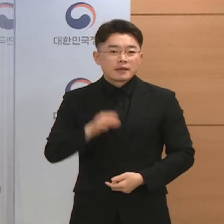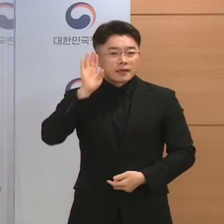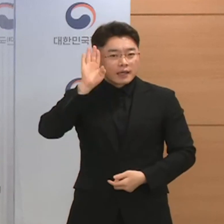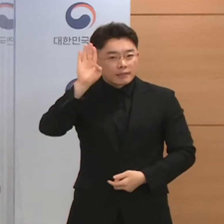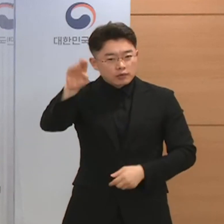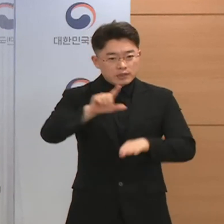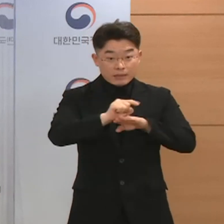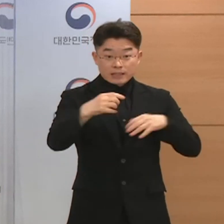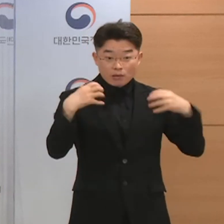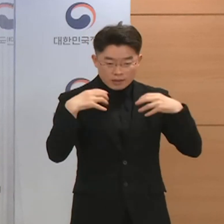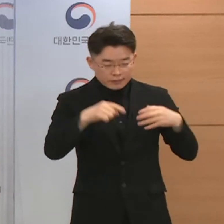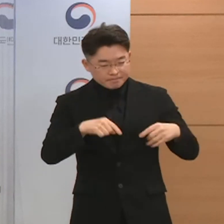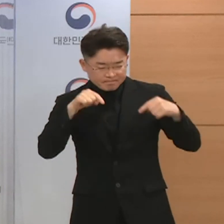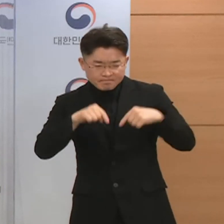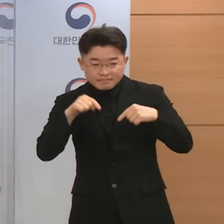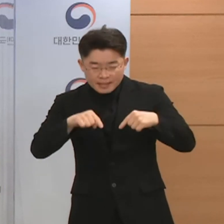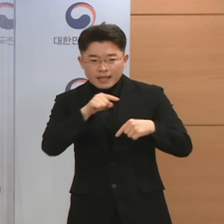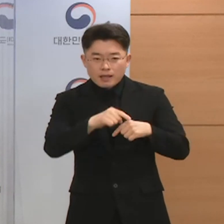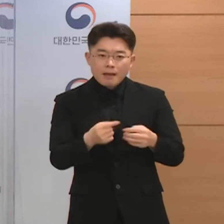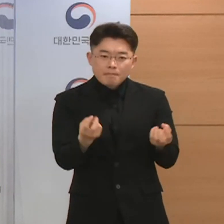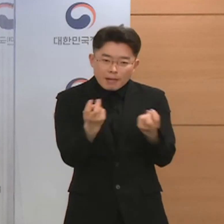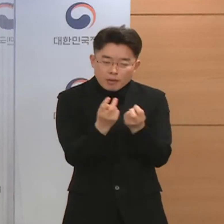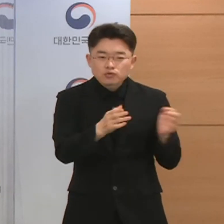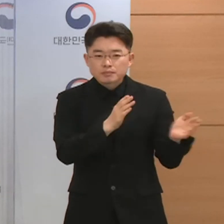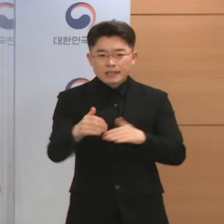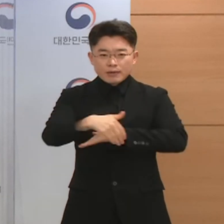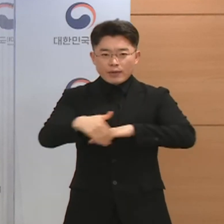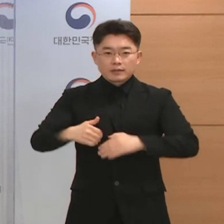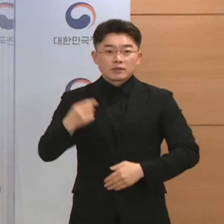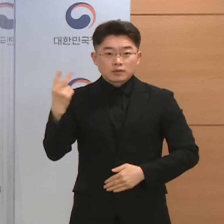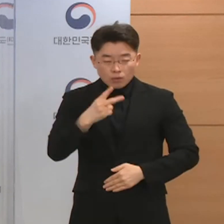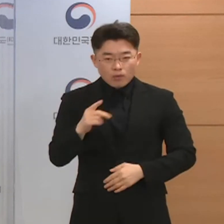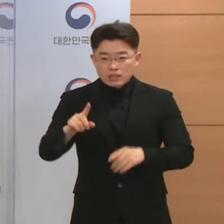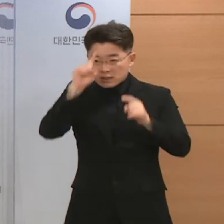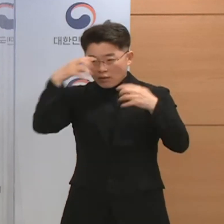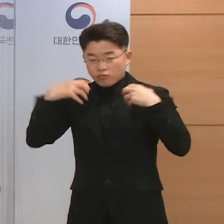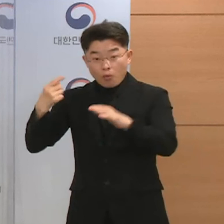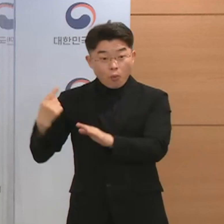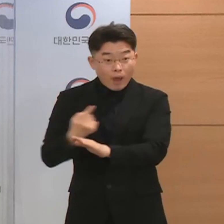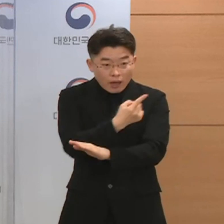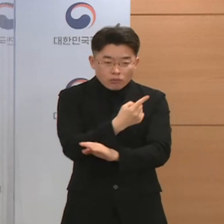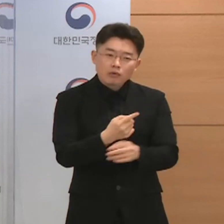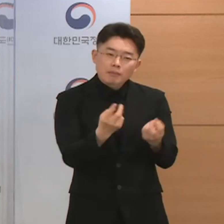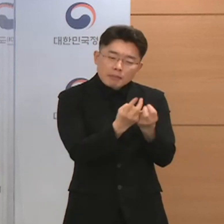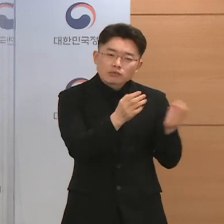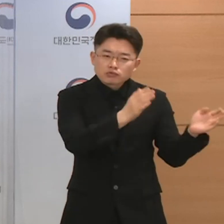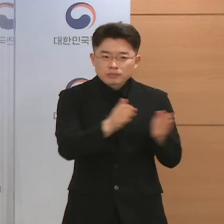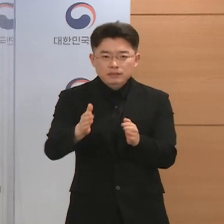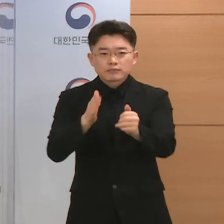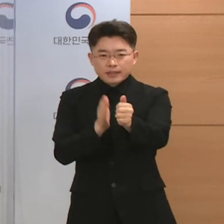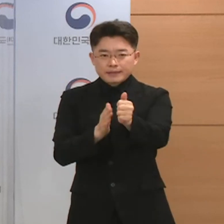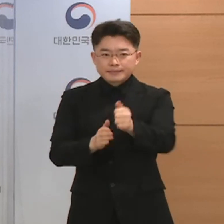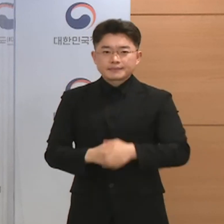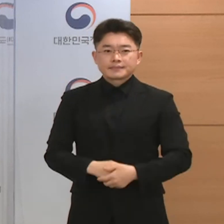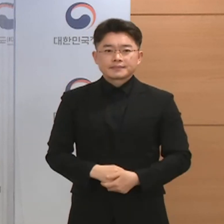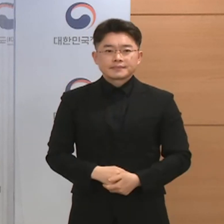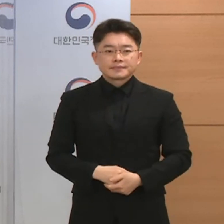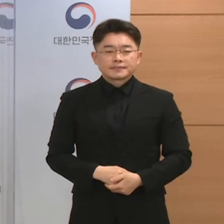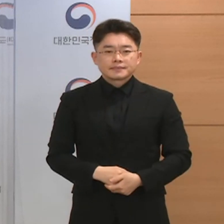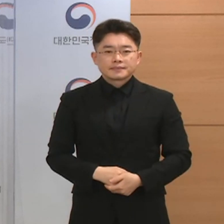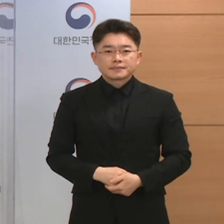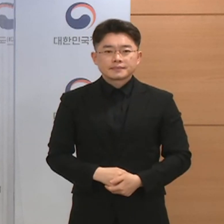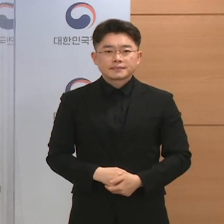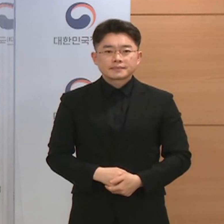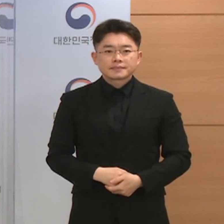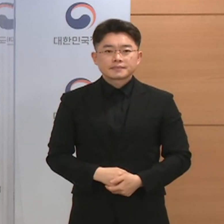더 늘어나갈 예정입니다. 또한 민간에서도 이러한 인센티브 개발과 제공에 대해서 함께 동참해 주실